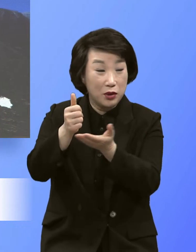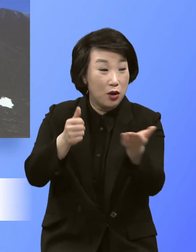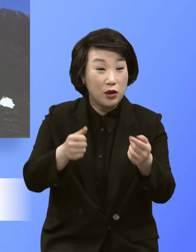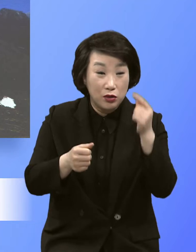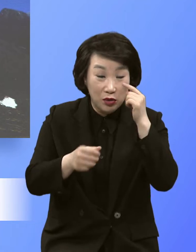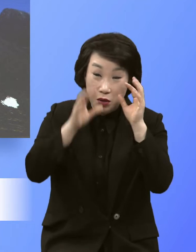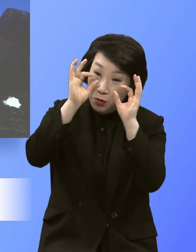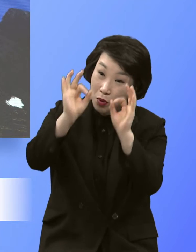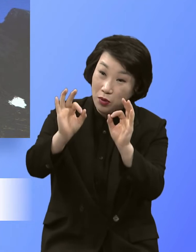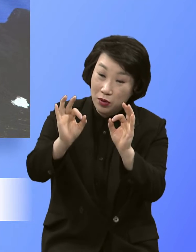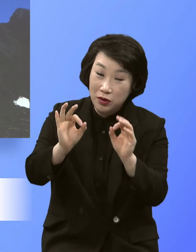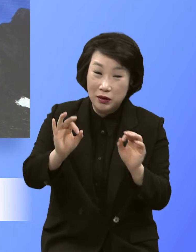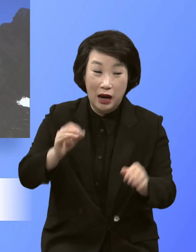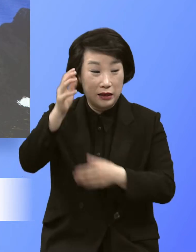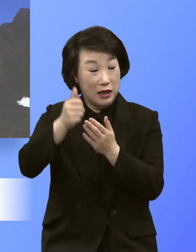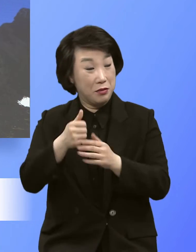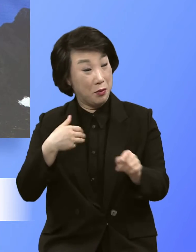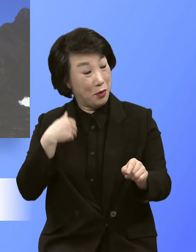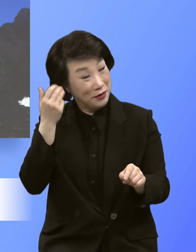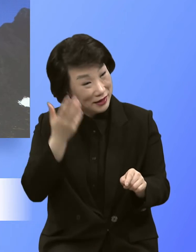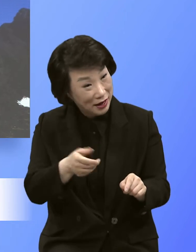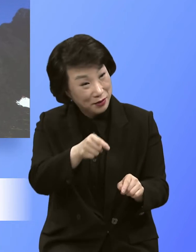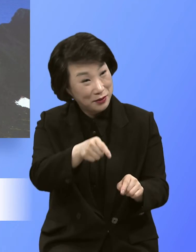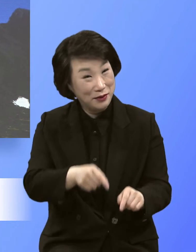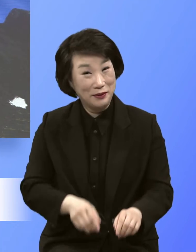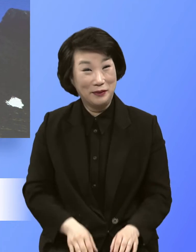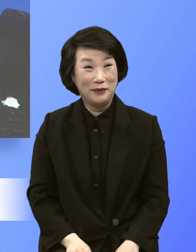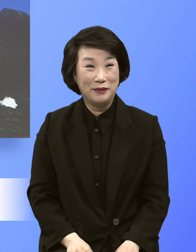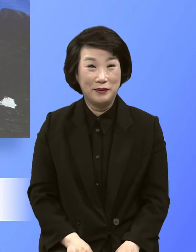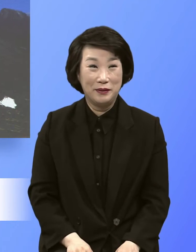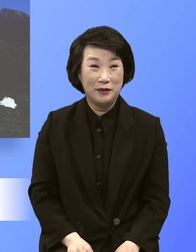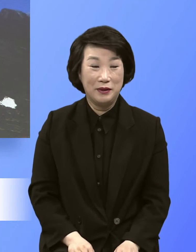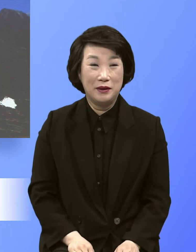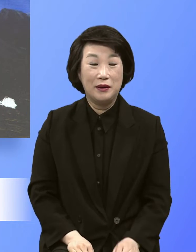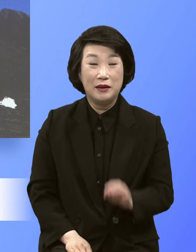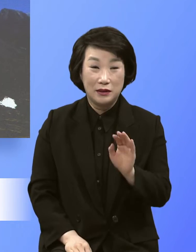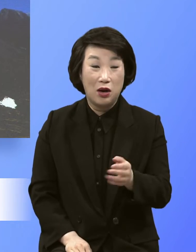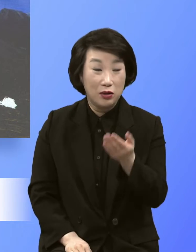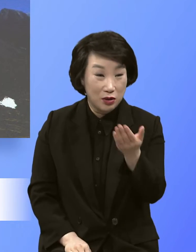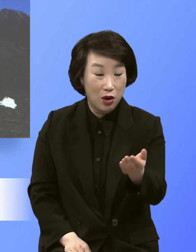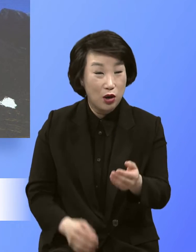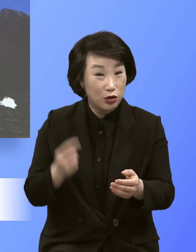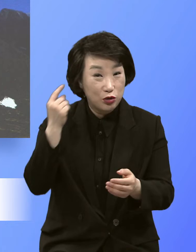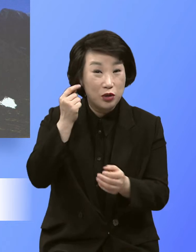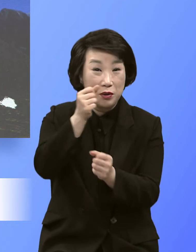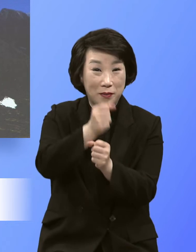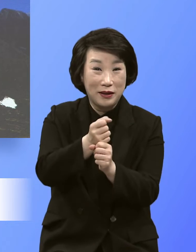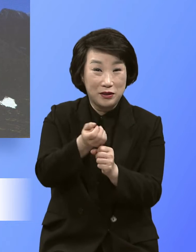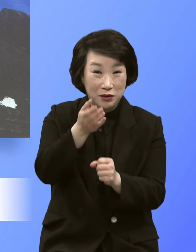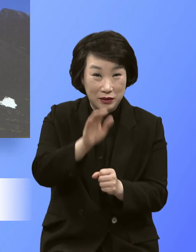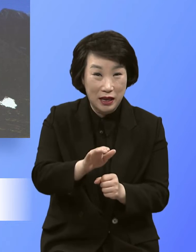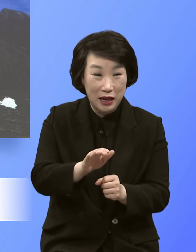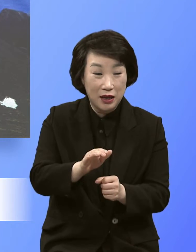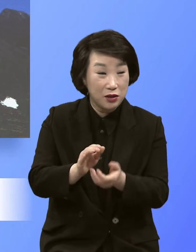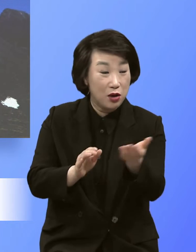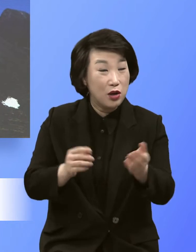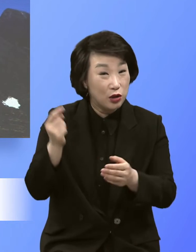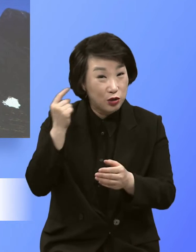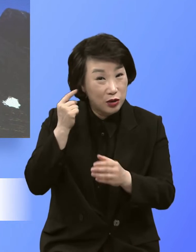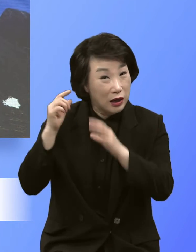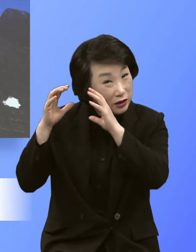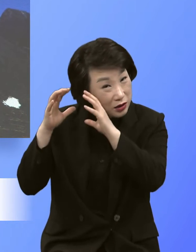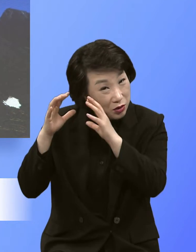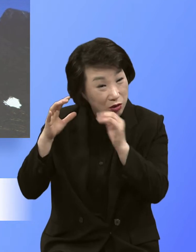네 눈이 보는 것을 모르겠느냐? 내가 네 귀를 만들었는데 네